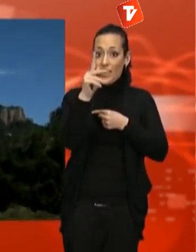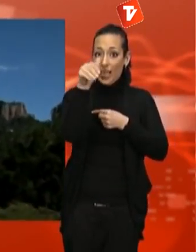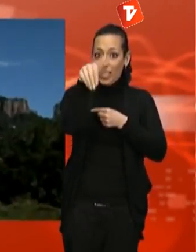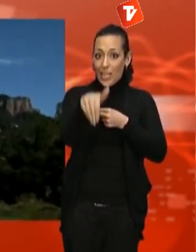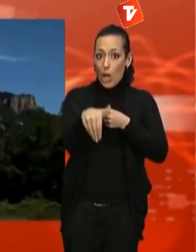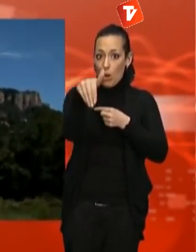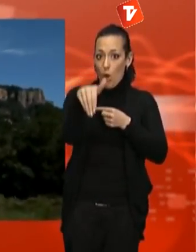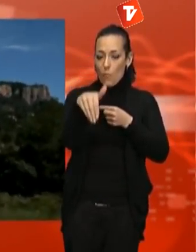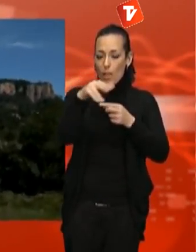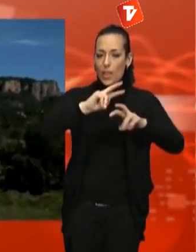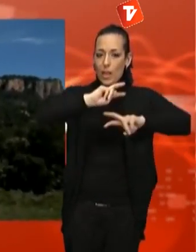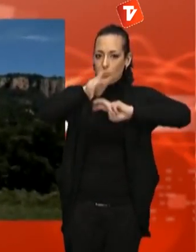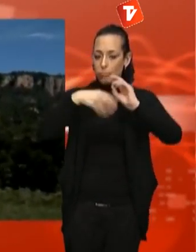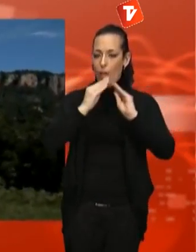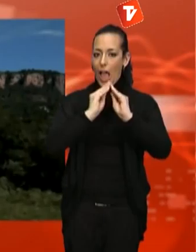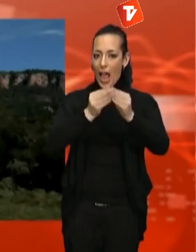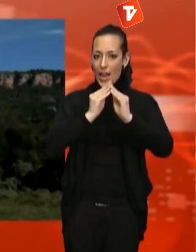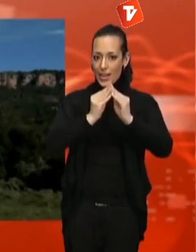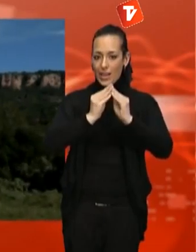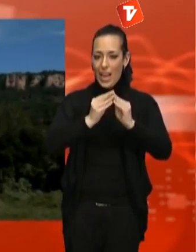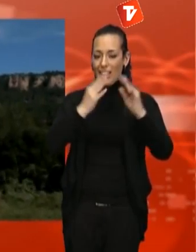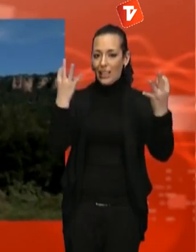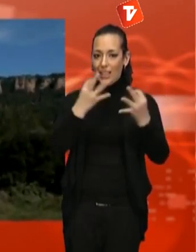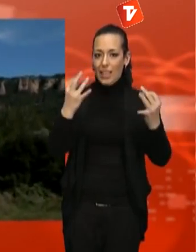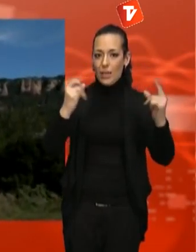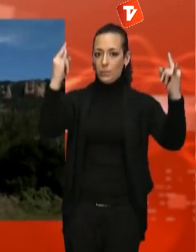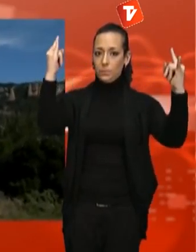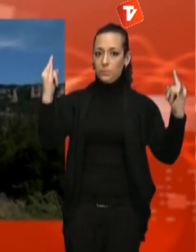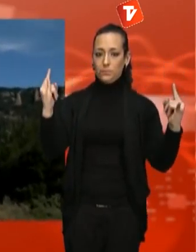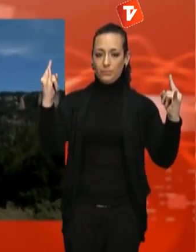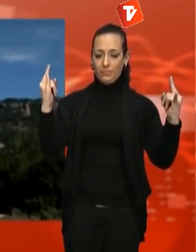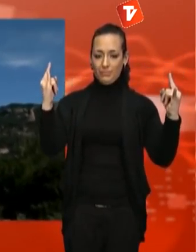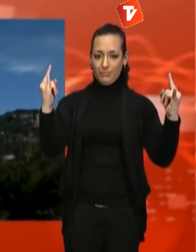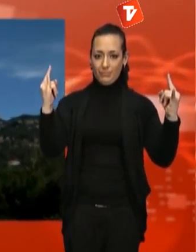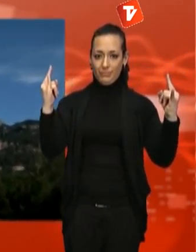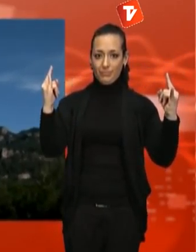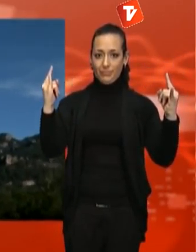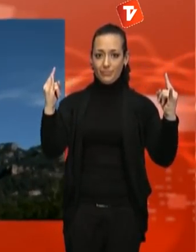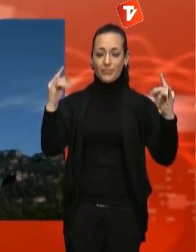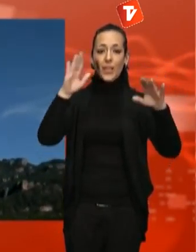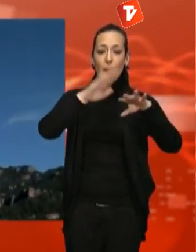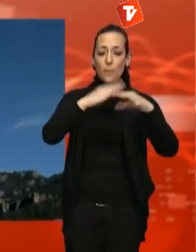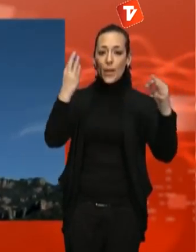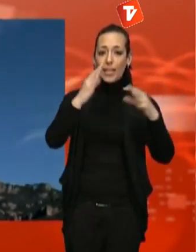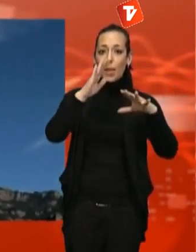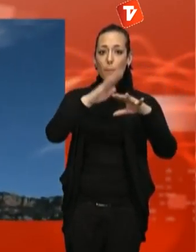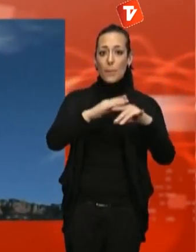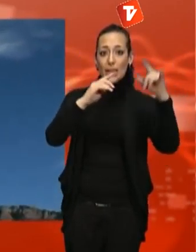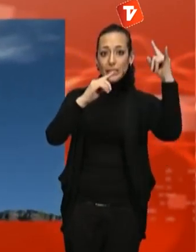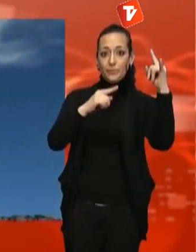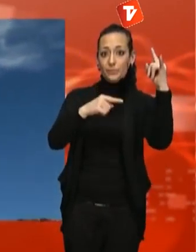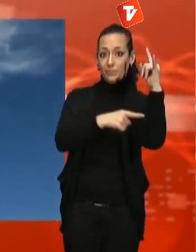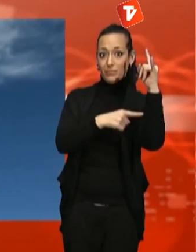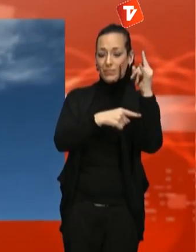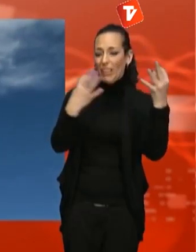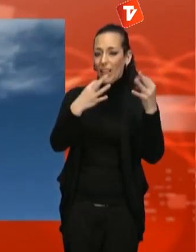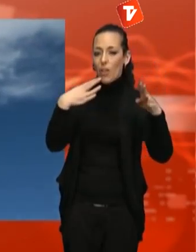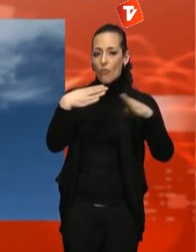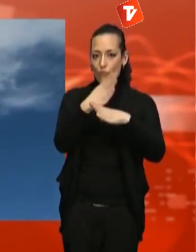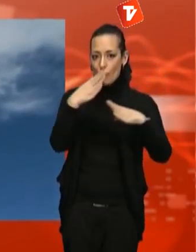Sant Llorenç del Munt i la Serra de l'Ovaca, al terme municipal de Matadépera, per substituir els 29 suports de Fustavells. Pels nous